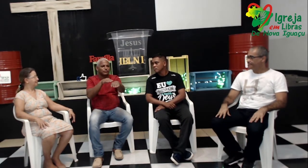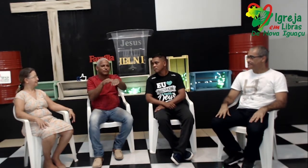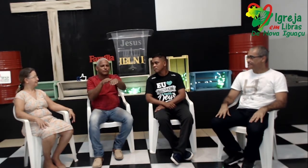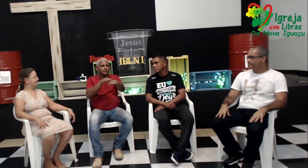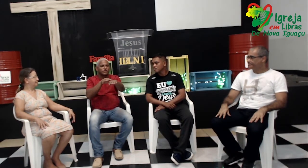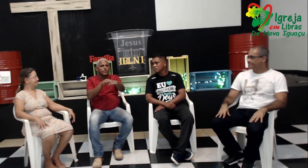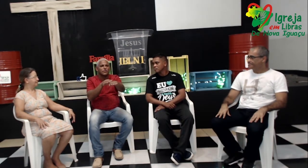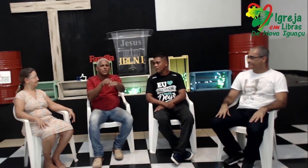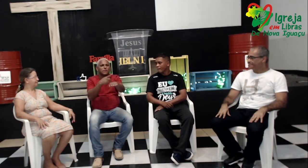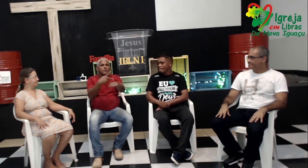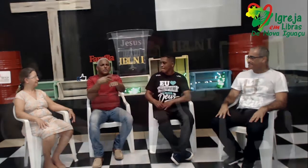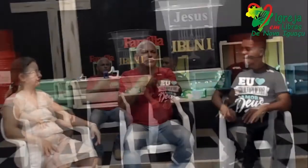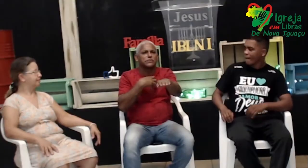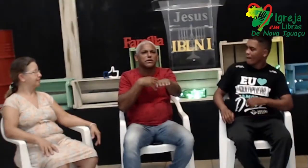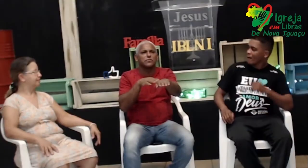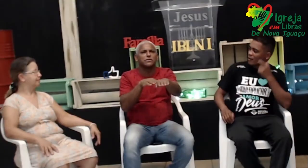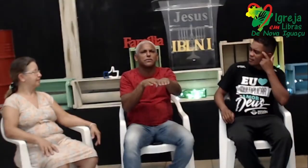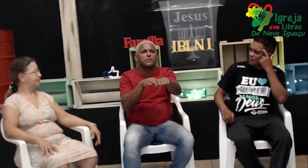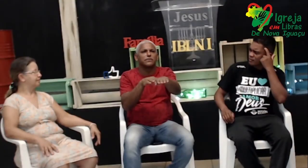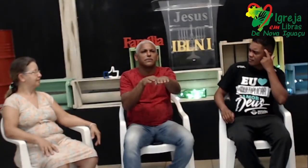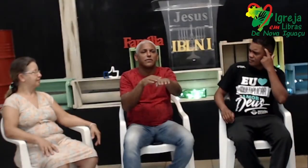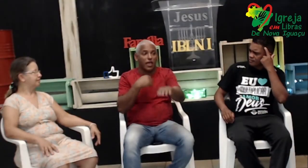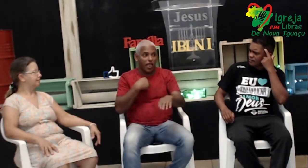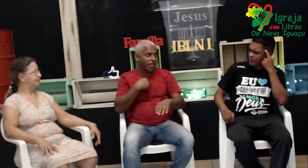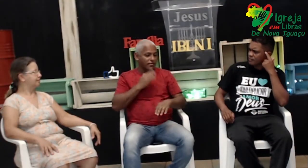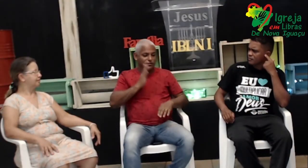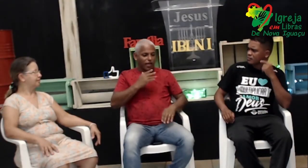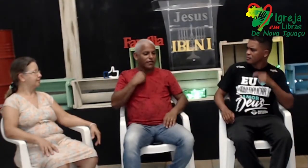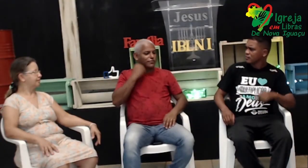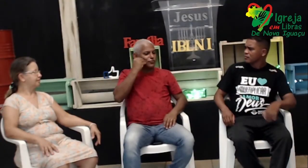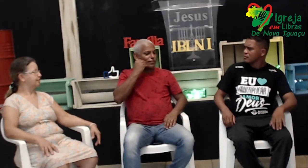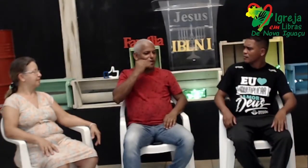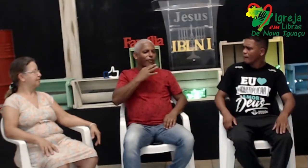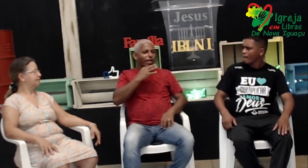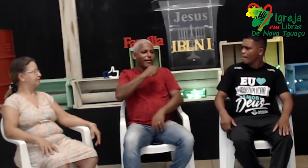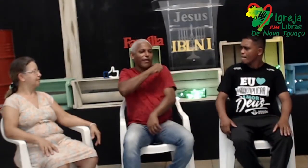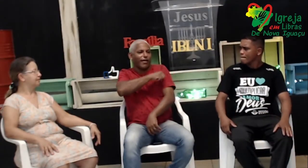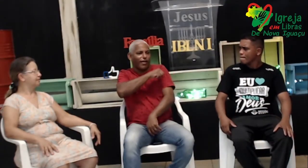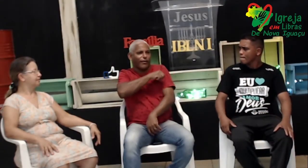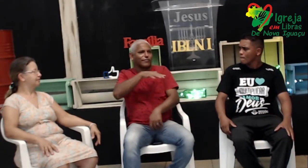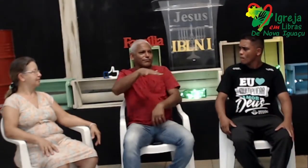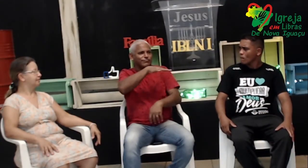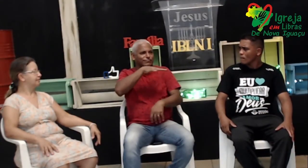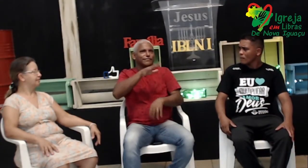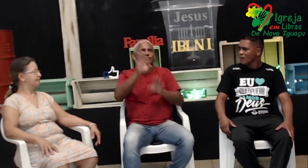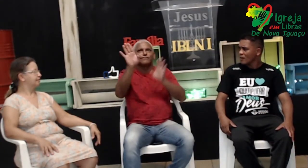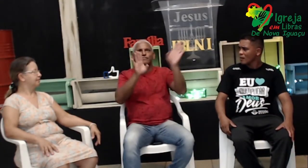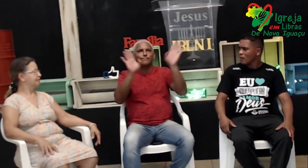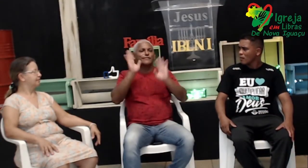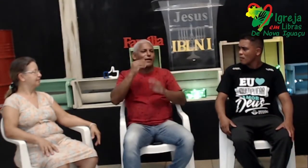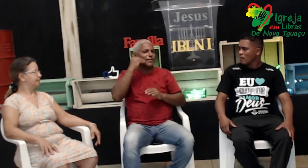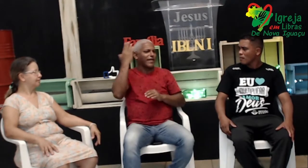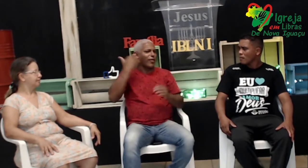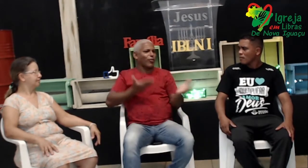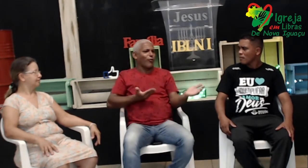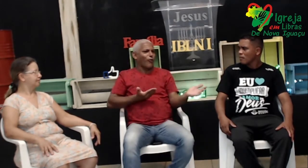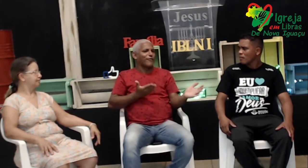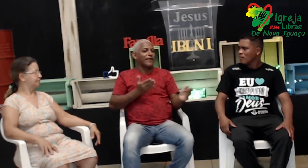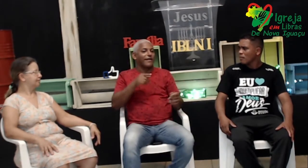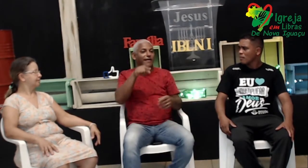Já aconteceu com meu irmão que ele sentiu, eu estava no Rio, né?